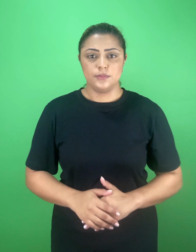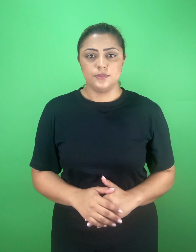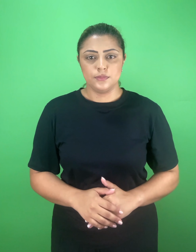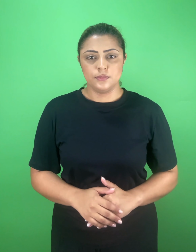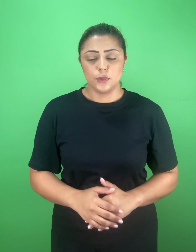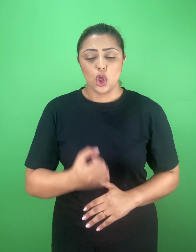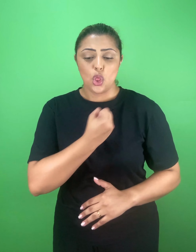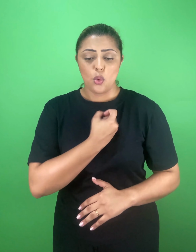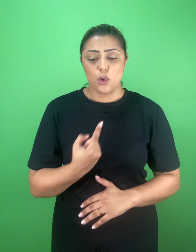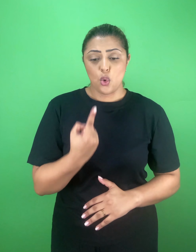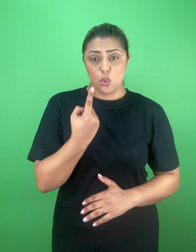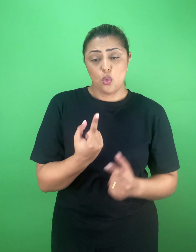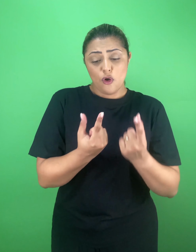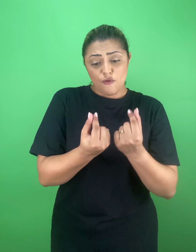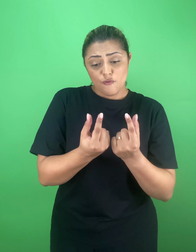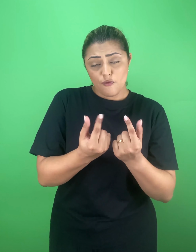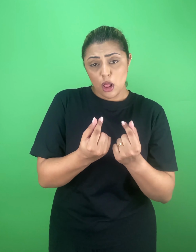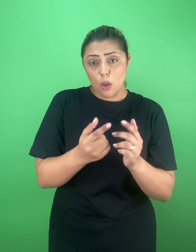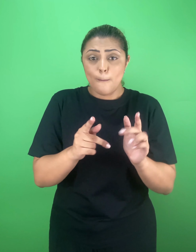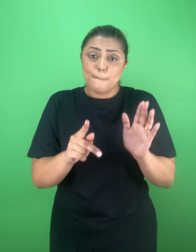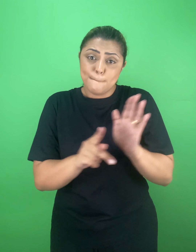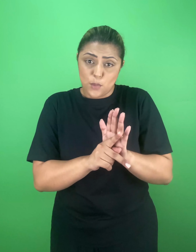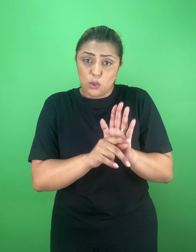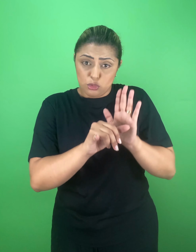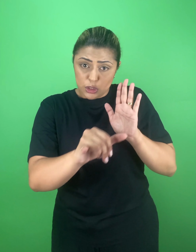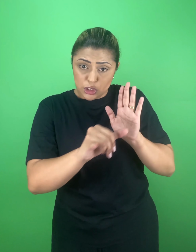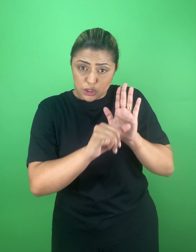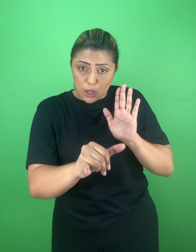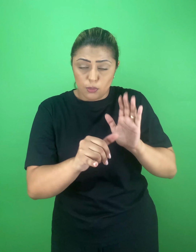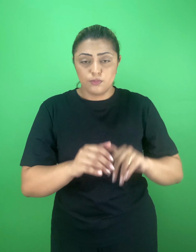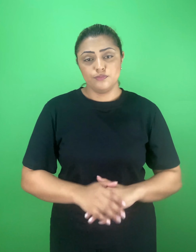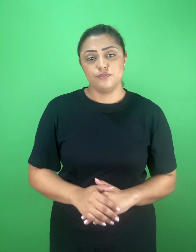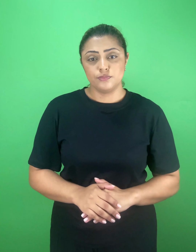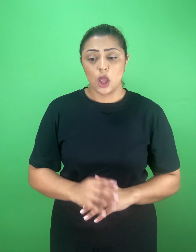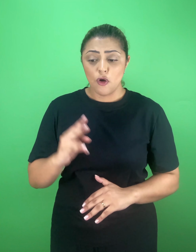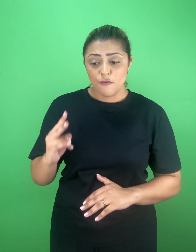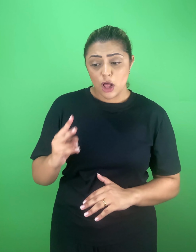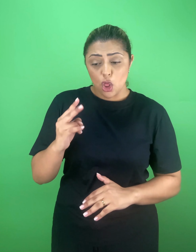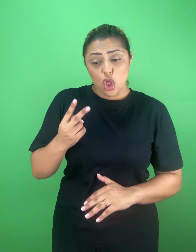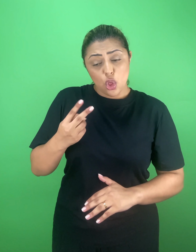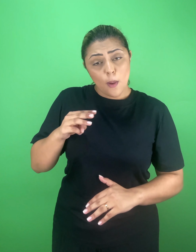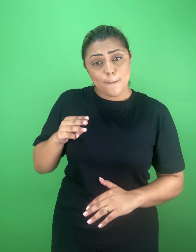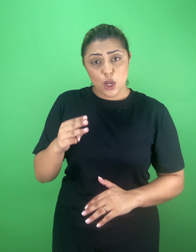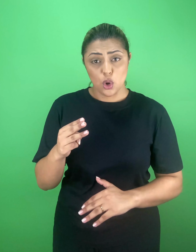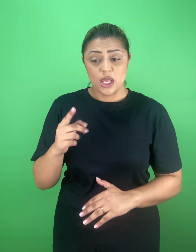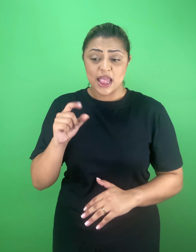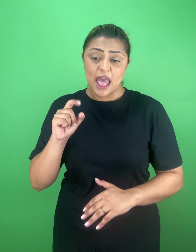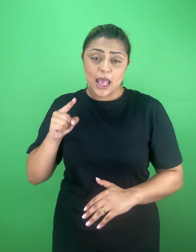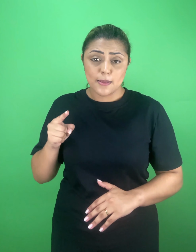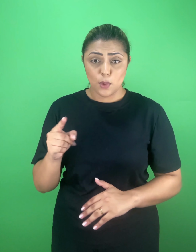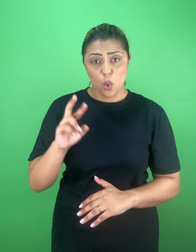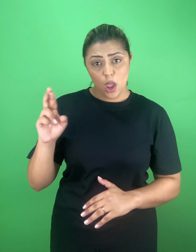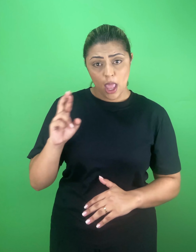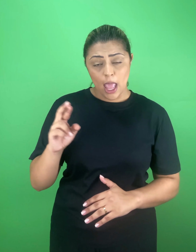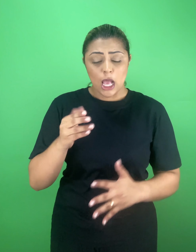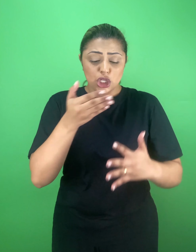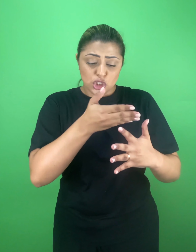Recursos do edital O presente edital possui valor de R$.010.000, distribuídos da seguinte